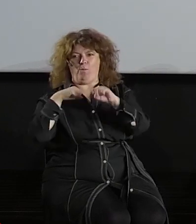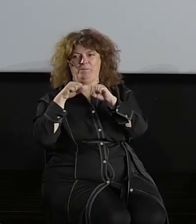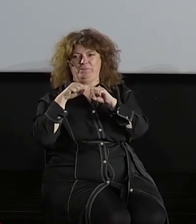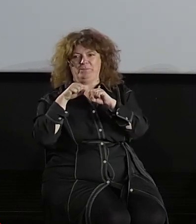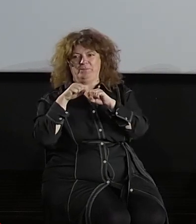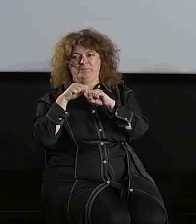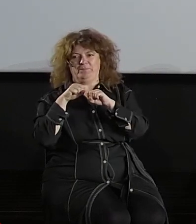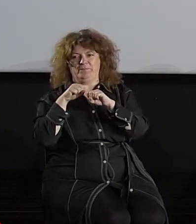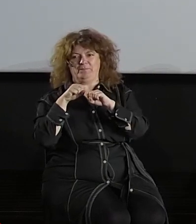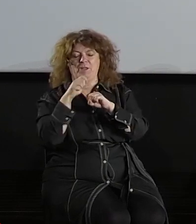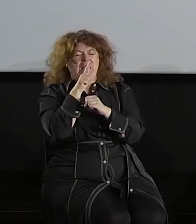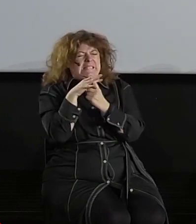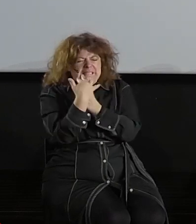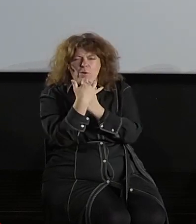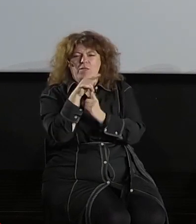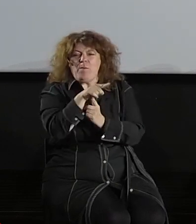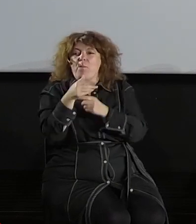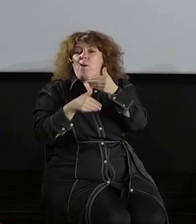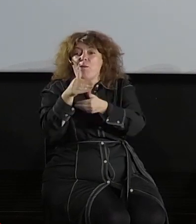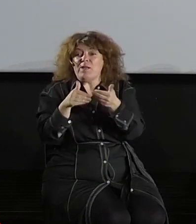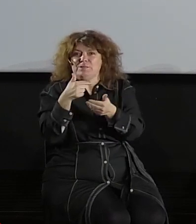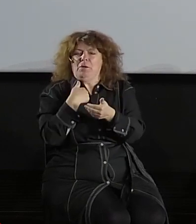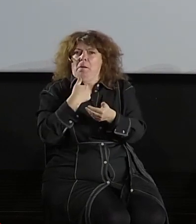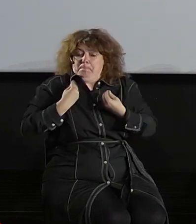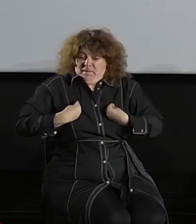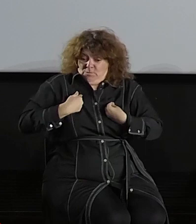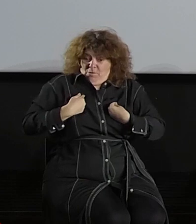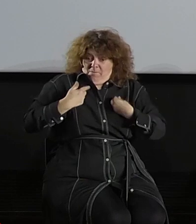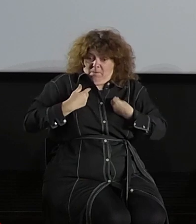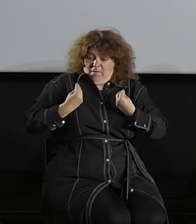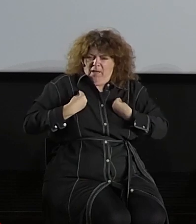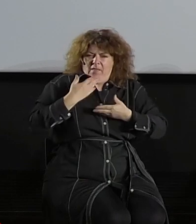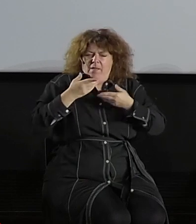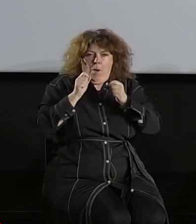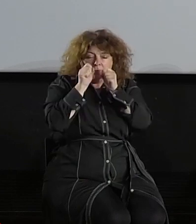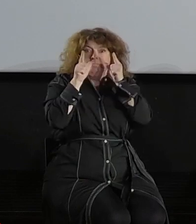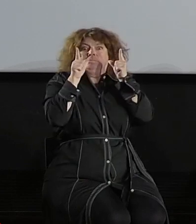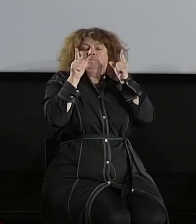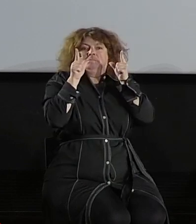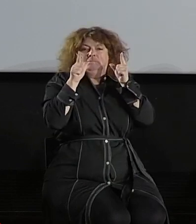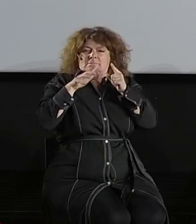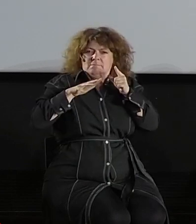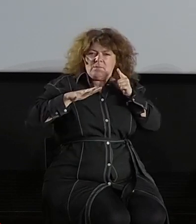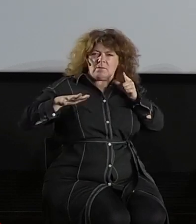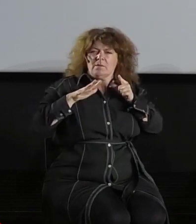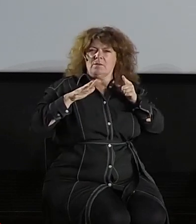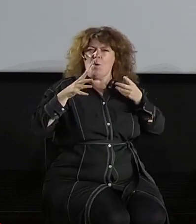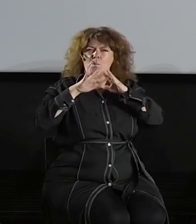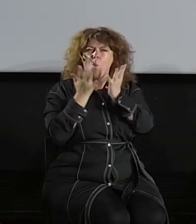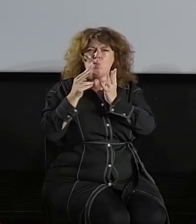que esta situación o este proceso que nosotros hemos vivido de redescubrimiento del lugar que ocupamos en el mundo